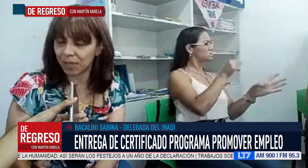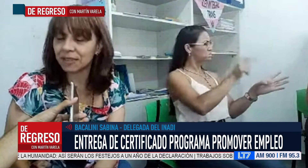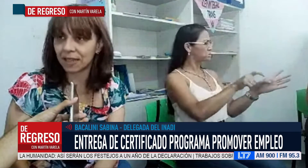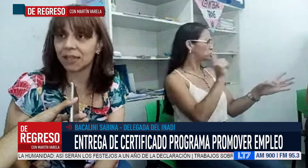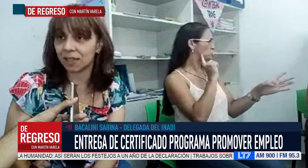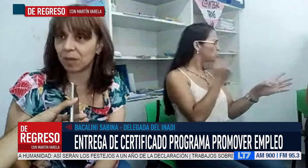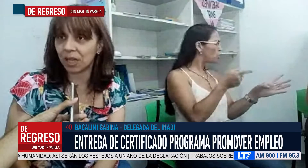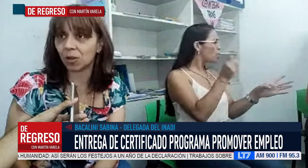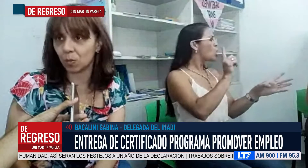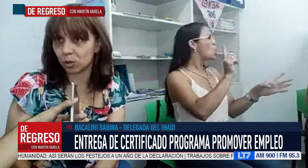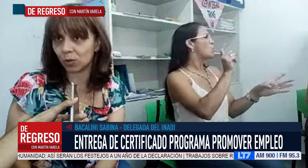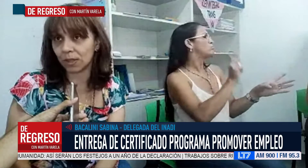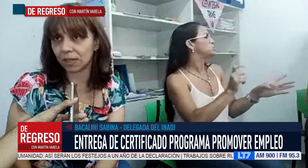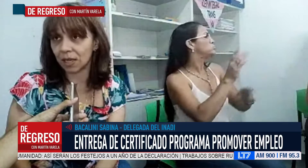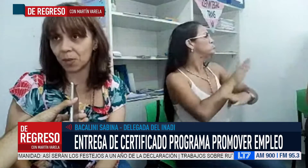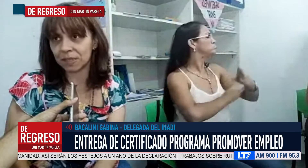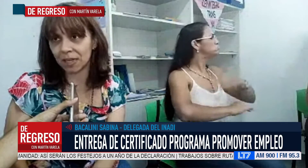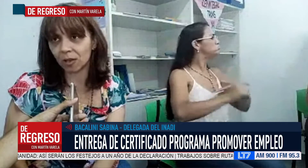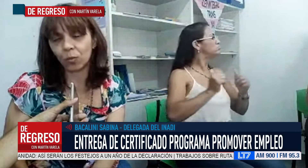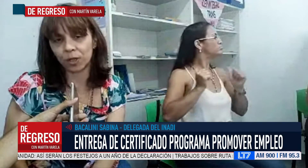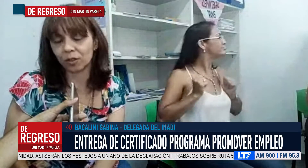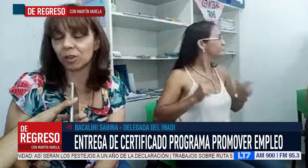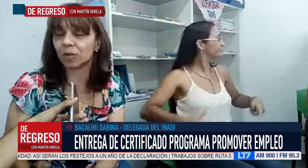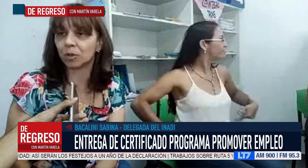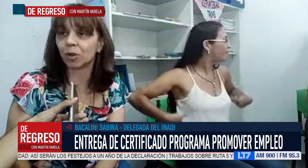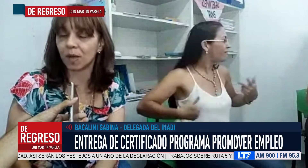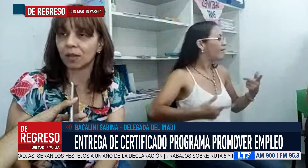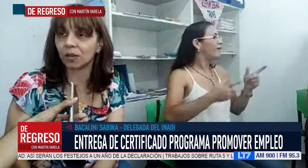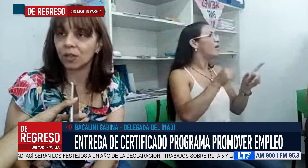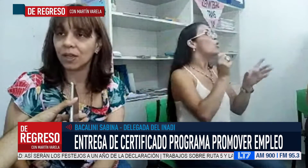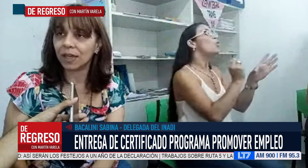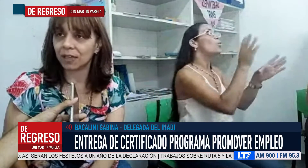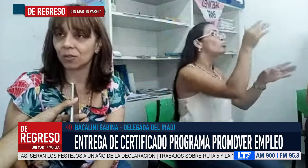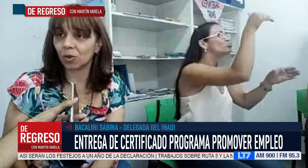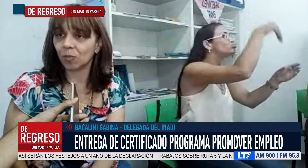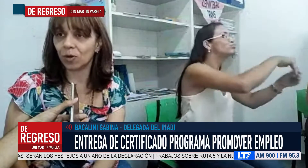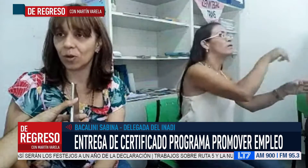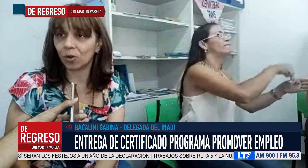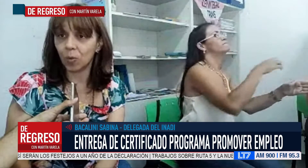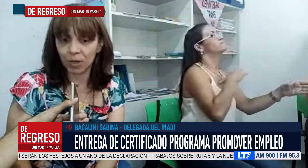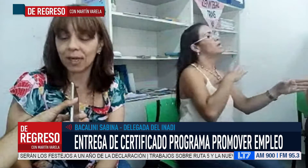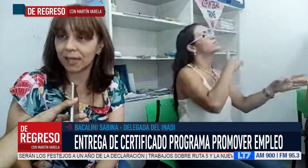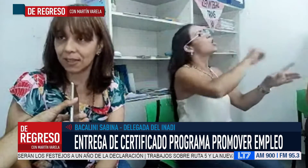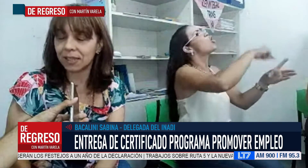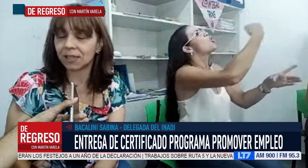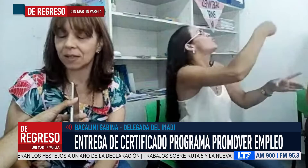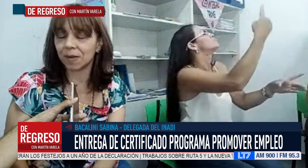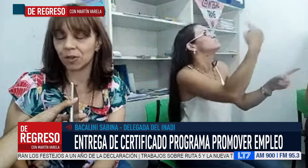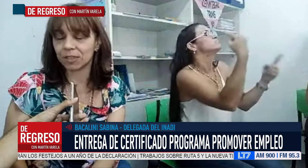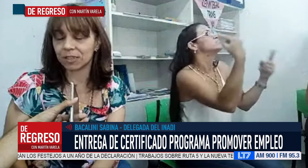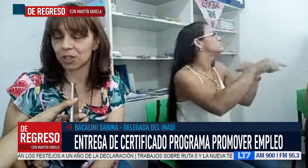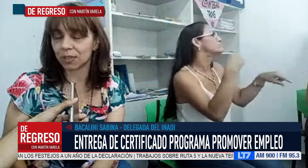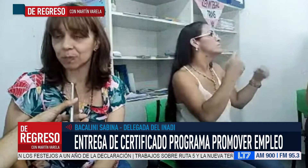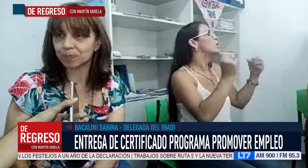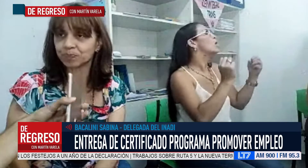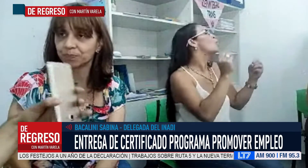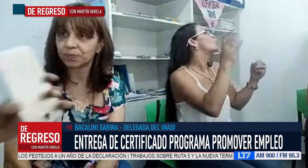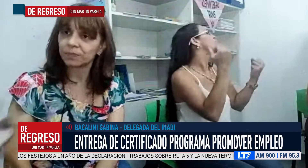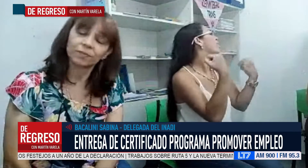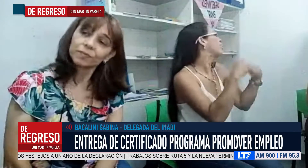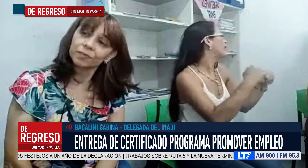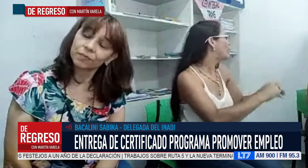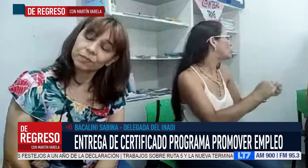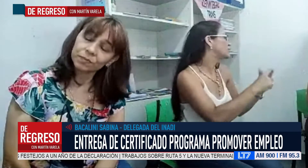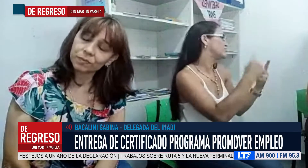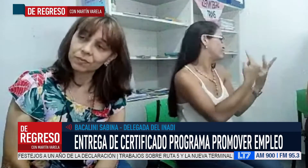también se ha discriminado mucho durante el año pasado y, bueno, nos hemos tomado esto como una gran línea de trabajo a desarrollar. De hecho,